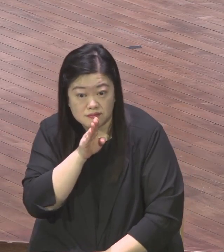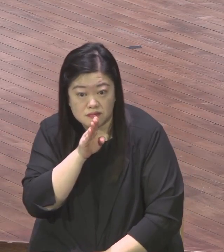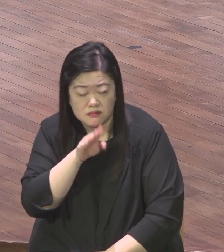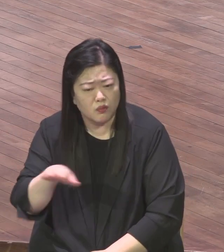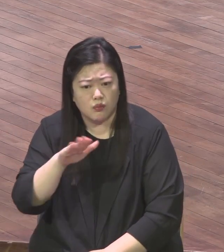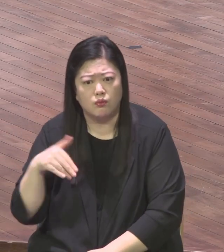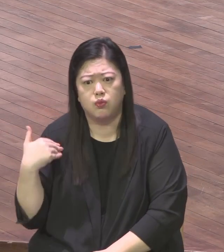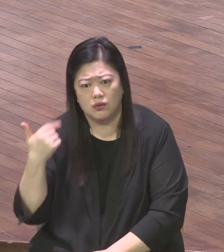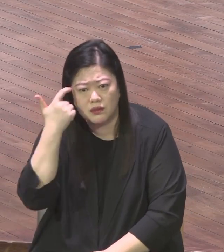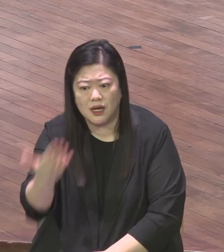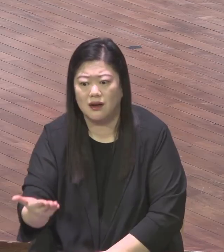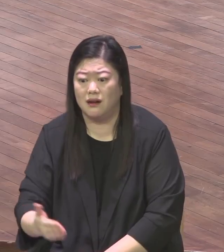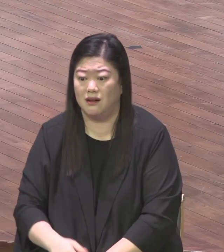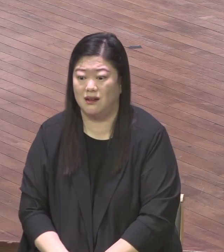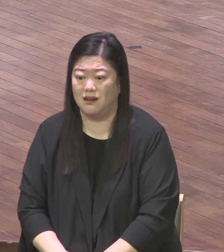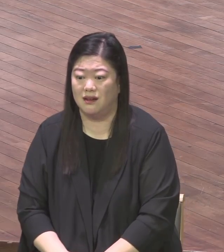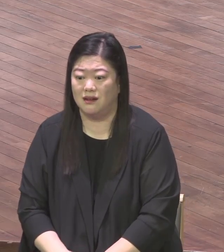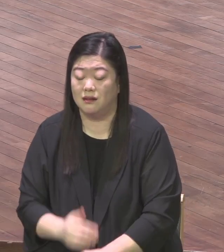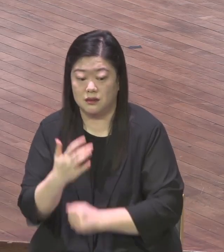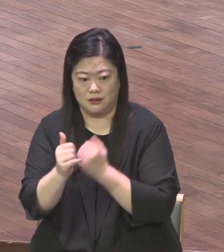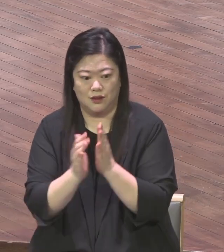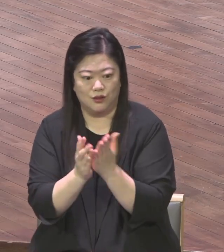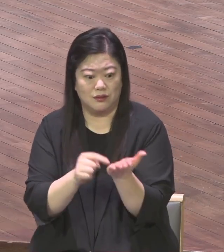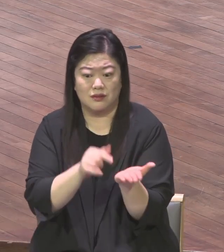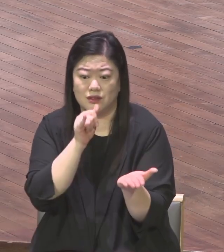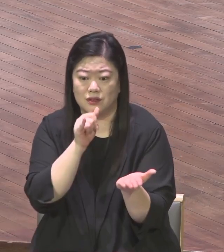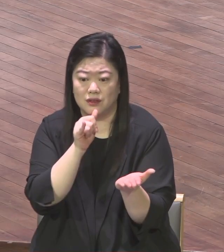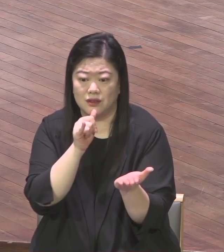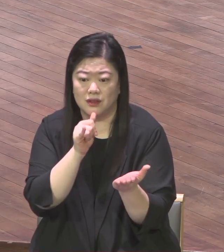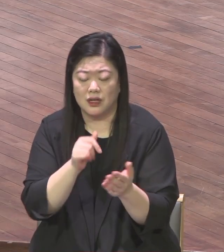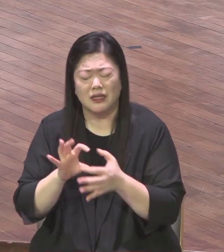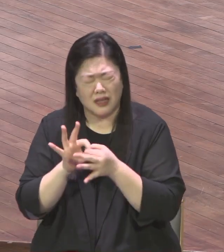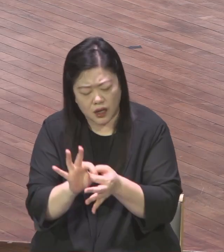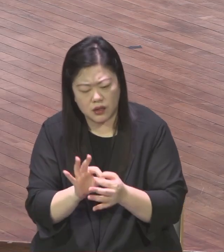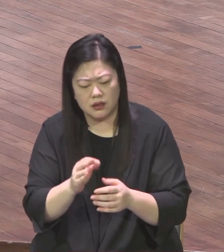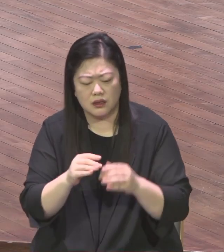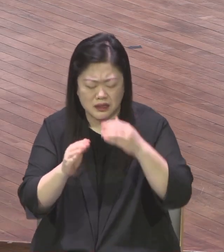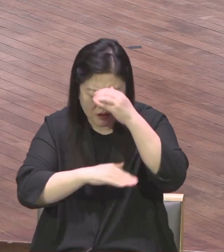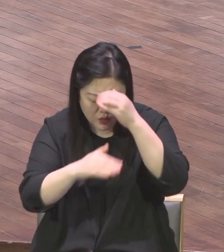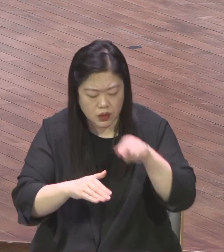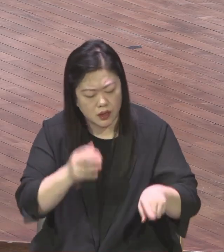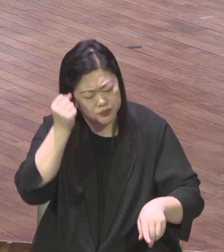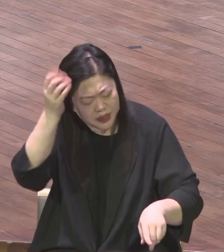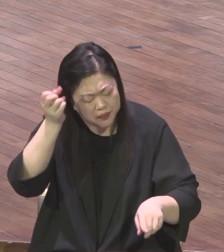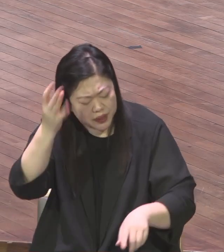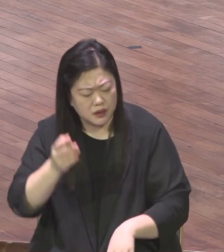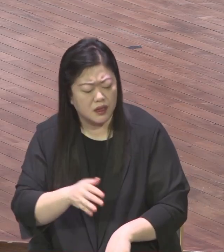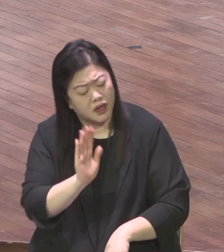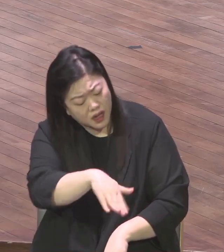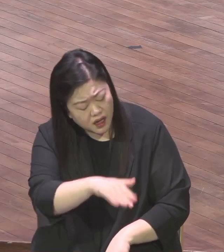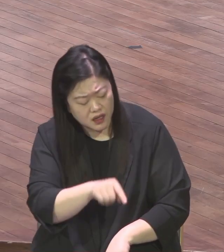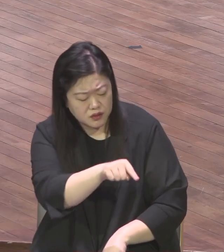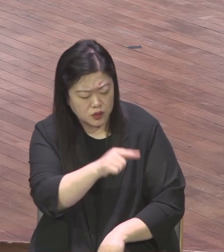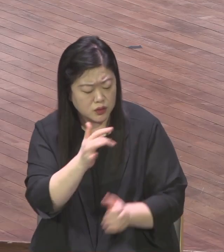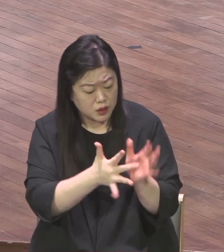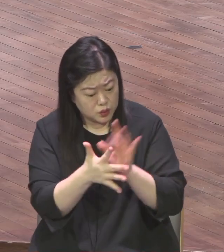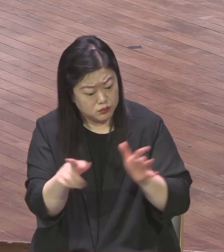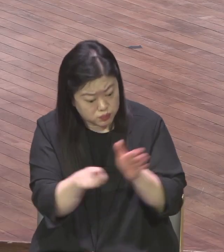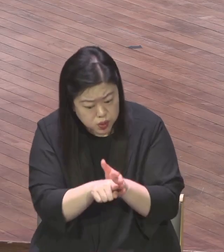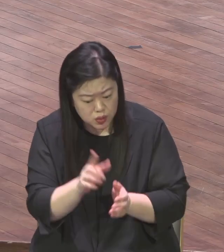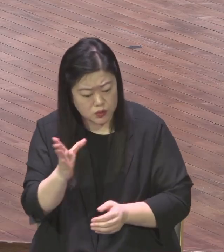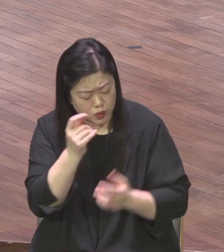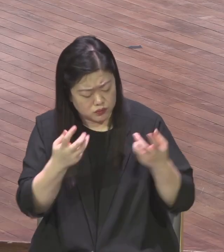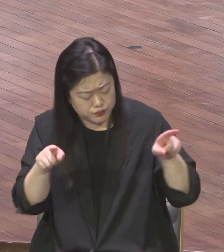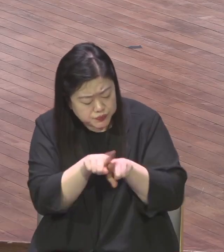알지 못하느냐. 성도들이 잊어버리고 사니까, 성령이 내 안에, 성삼위 하나님이 내